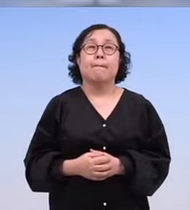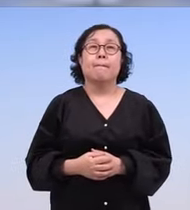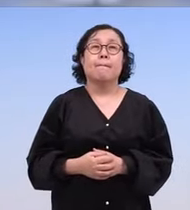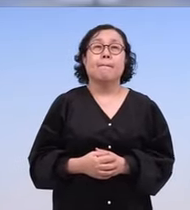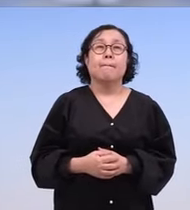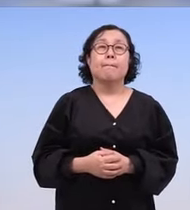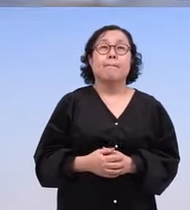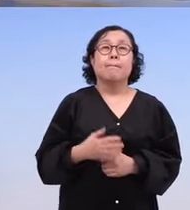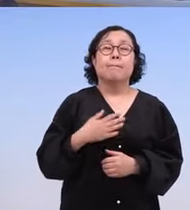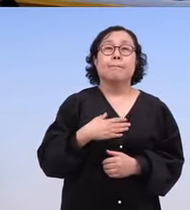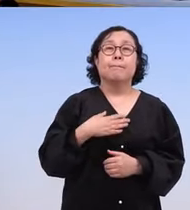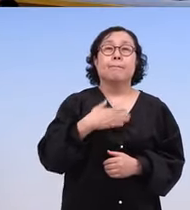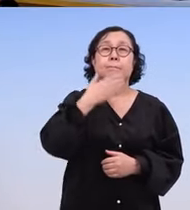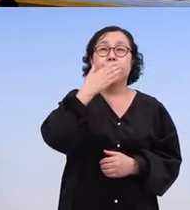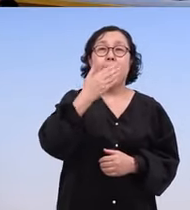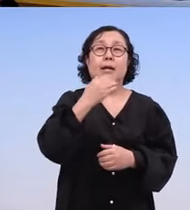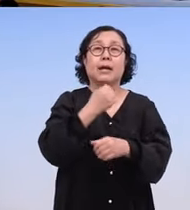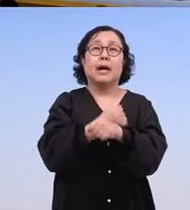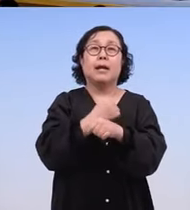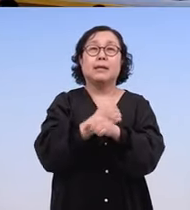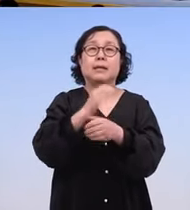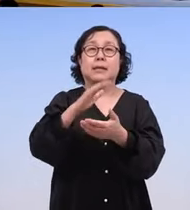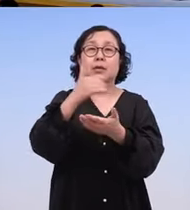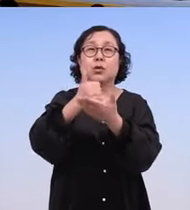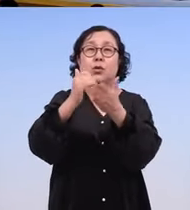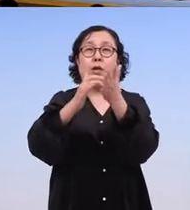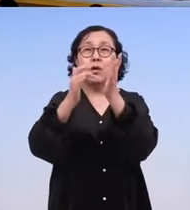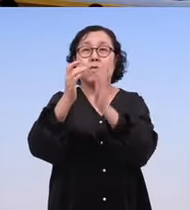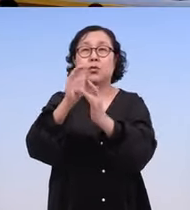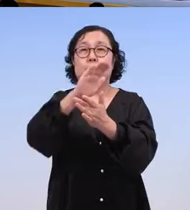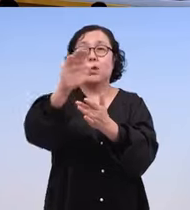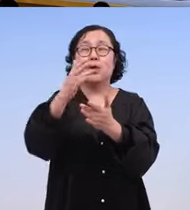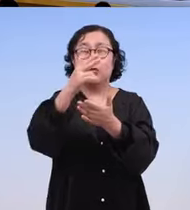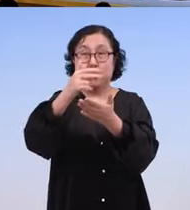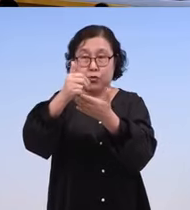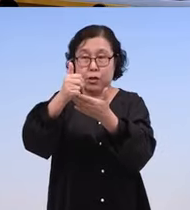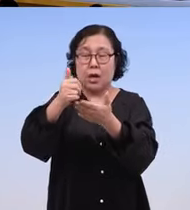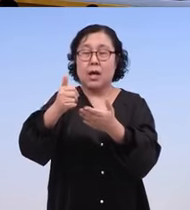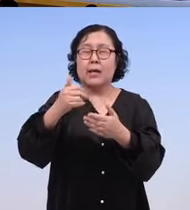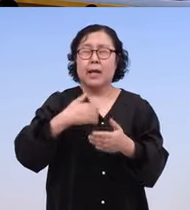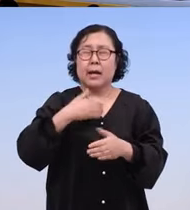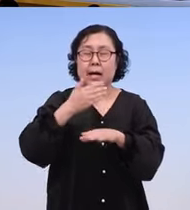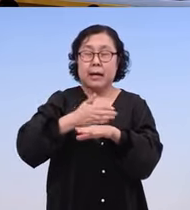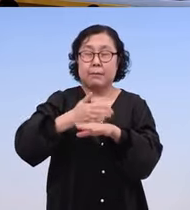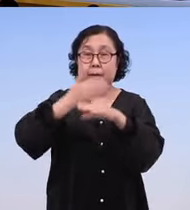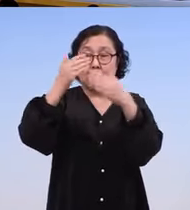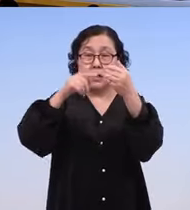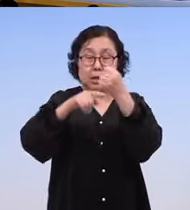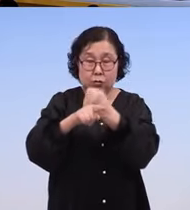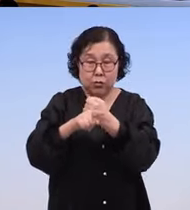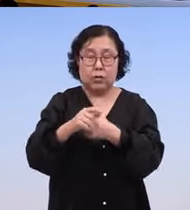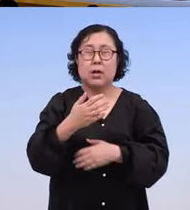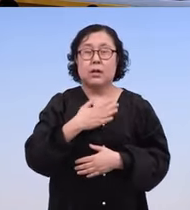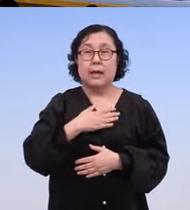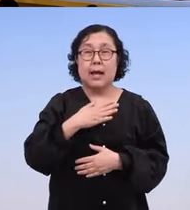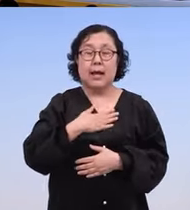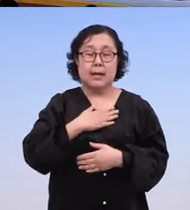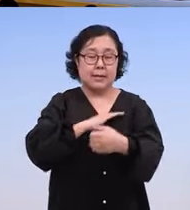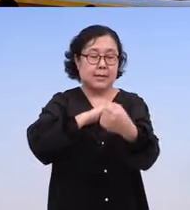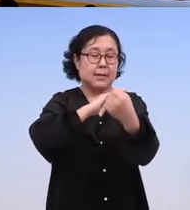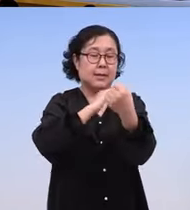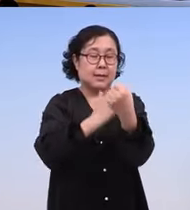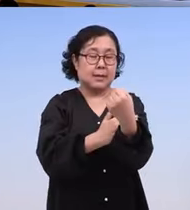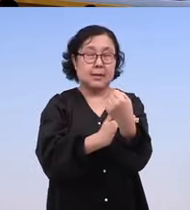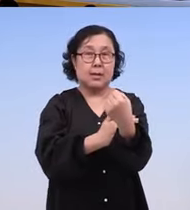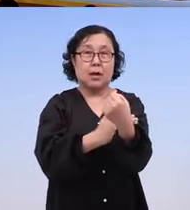디모데전서 1장 12절에도 보니까 나를 능하게 하신 그리스도 예수 우리 주께 내가 감사함은, 나를 능하게 하신,